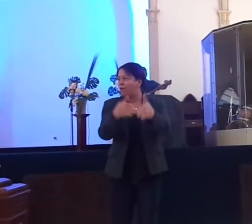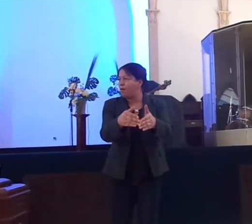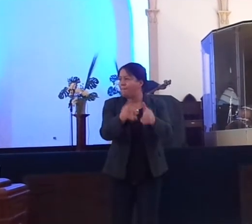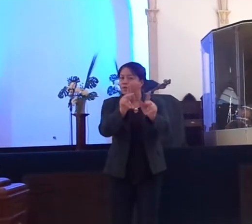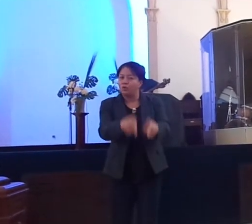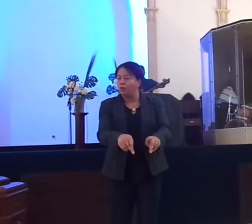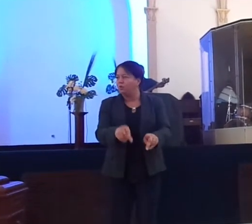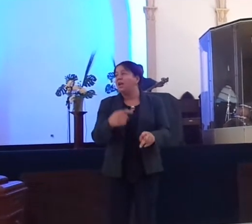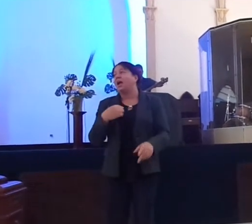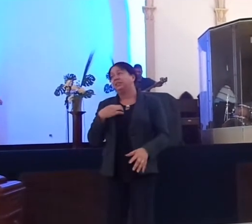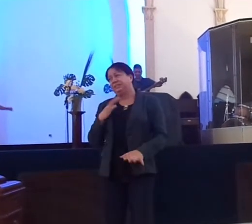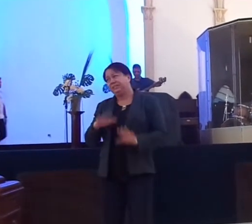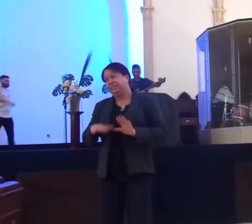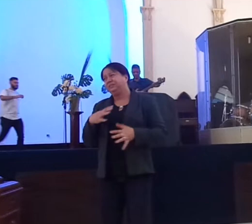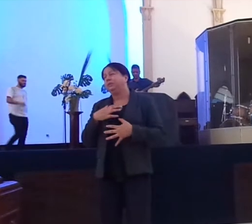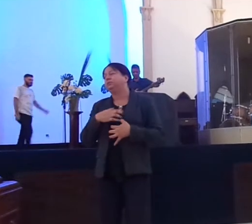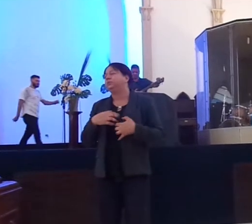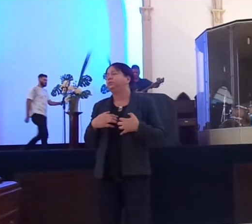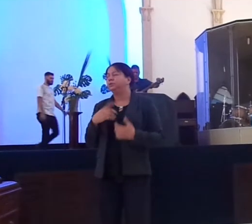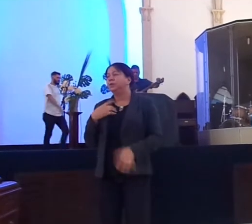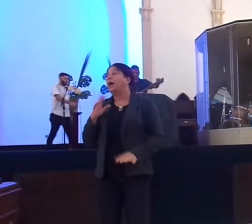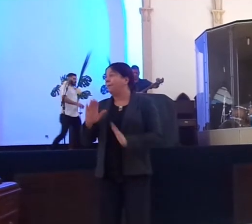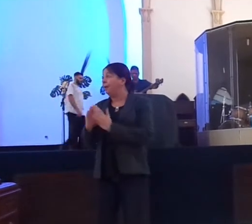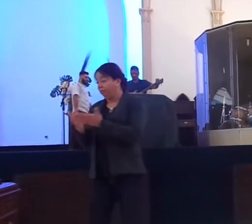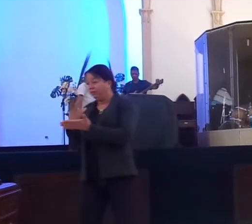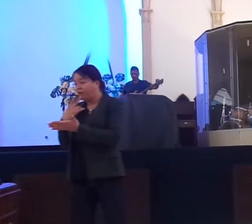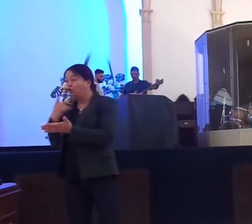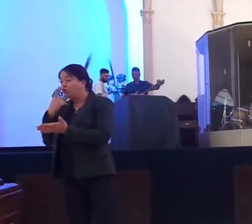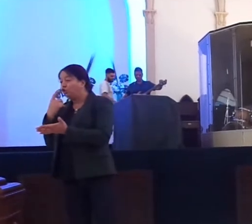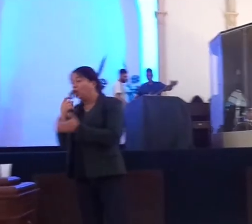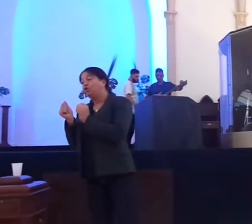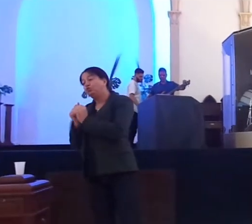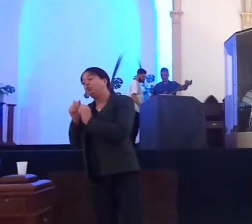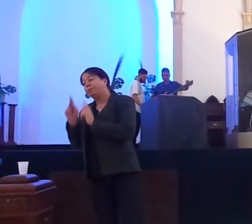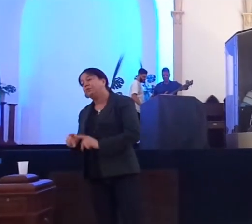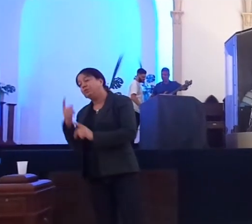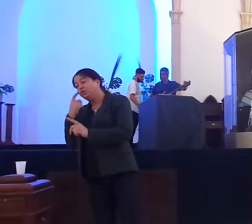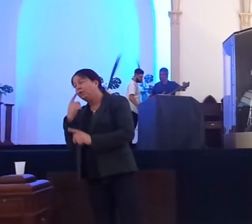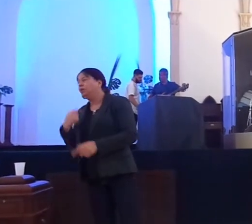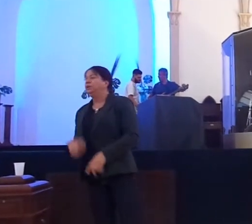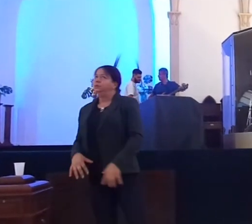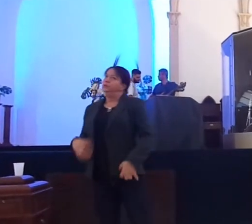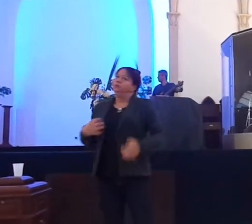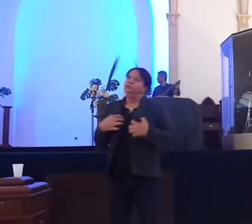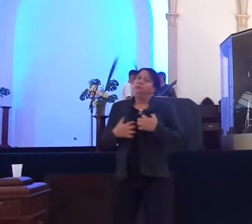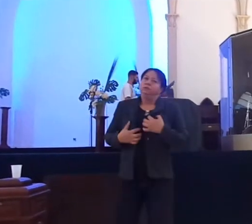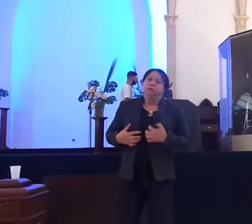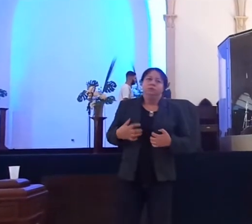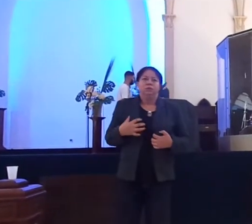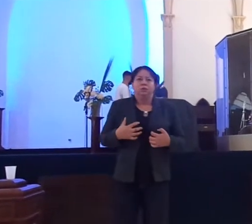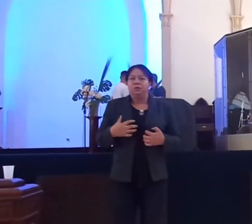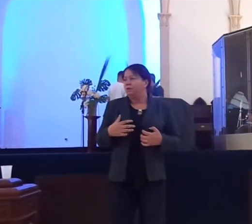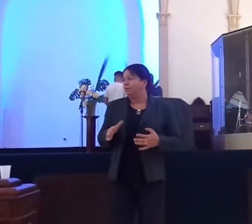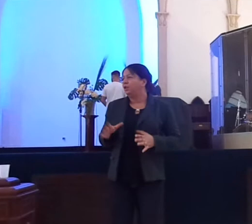vai ser incômodo. A Bíblia fala, você tem que chorar com os que choram. Não abrir mão de